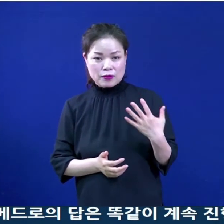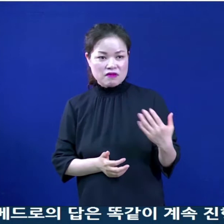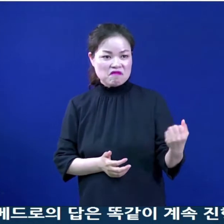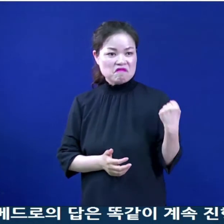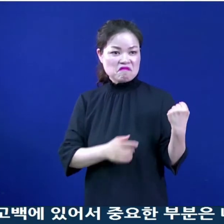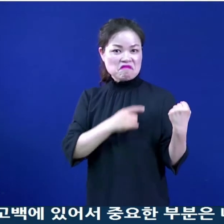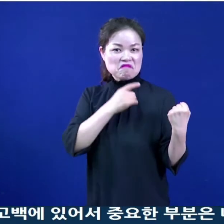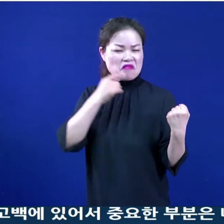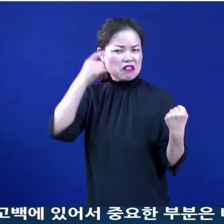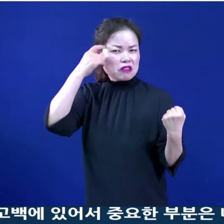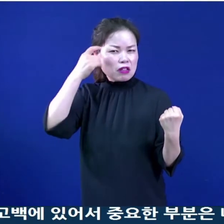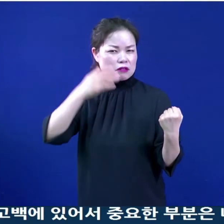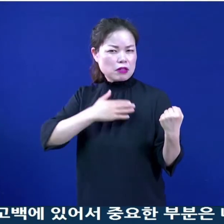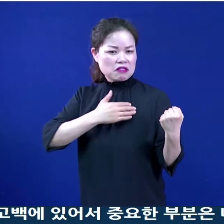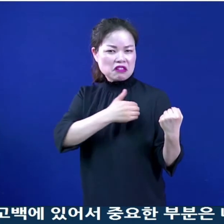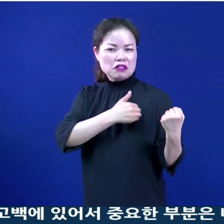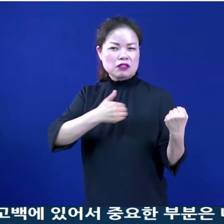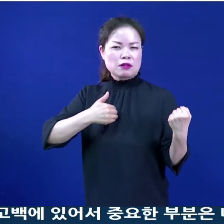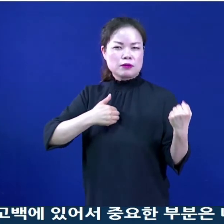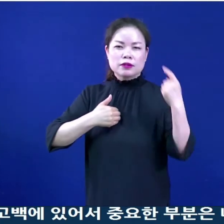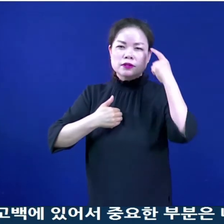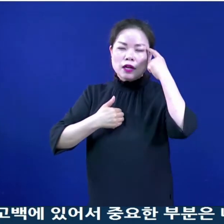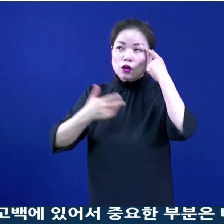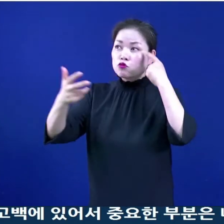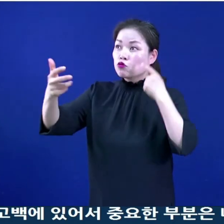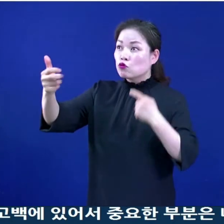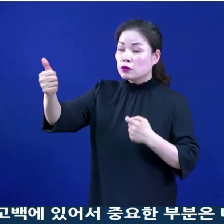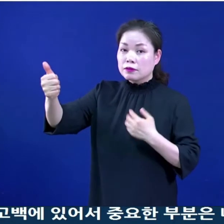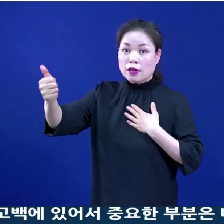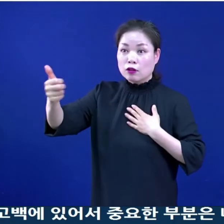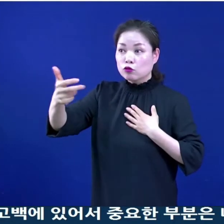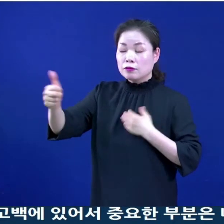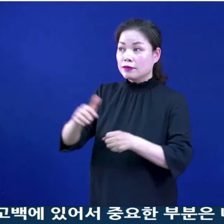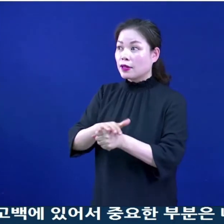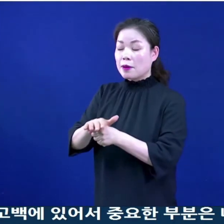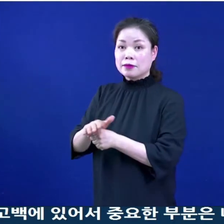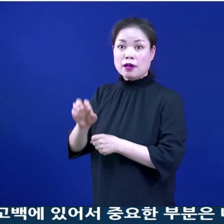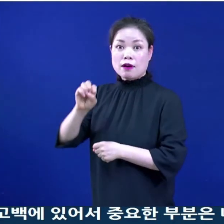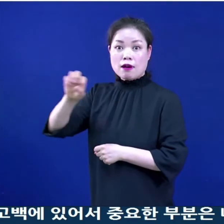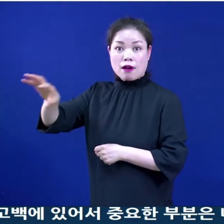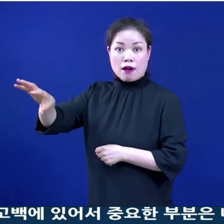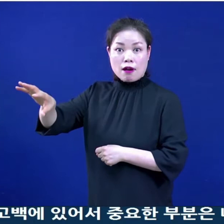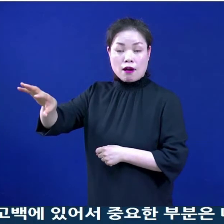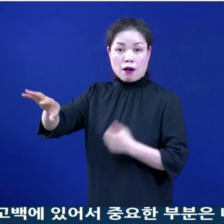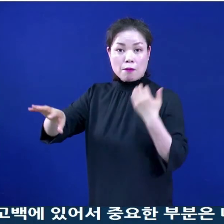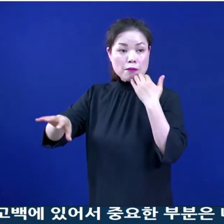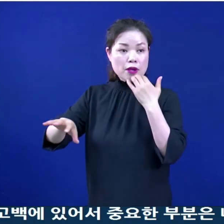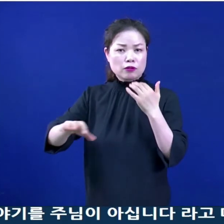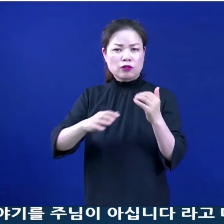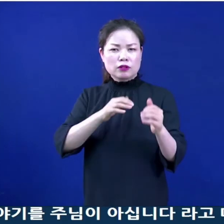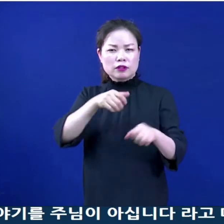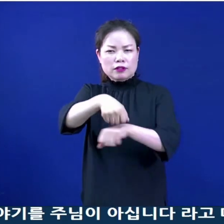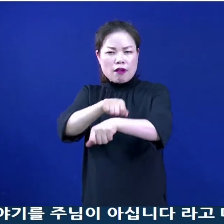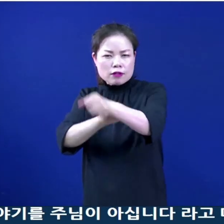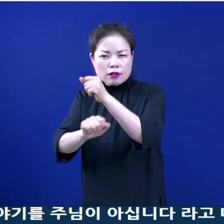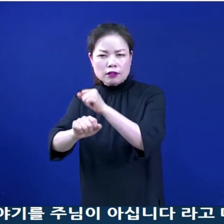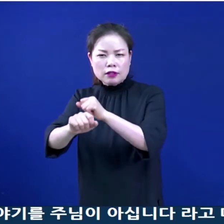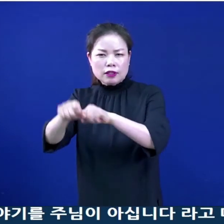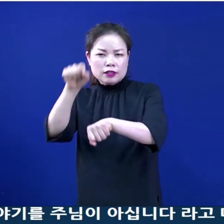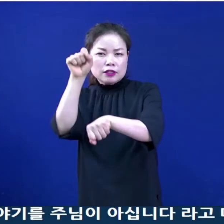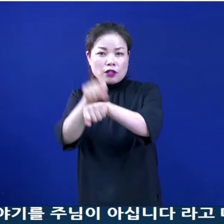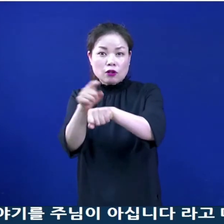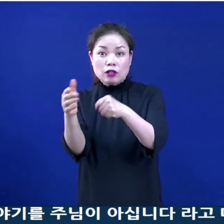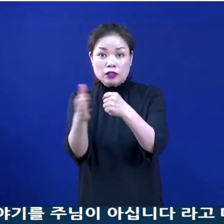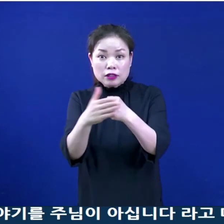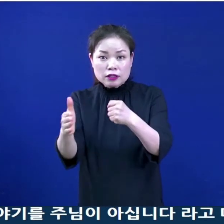내 생각으로, 내 자신감으로 주님, 내가 주님을 사랑합니다 라고 베드로는 적극적인 성격을 갖고 있기